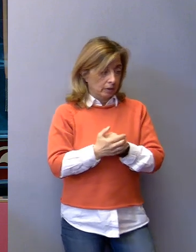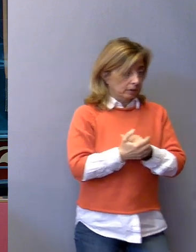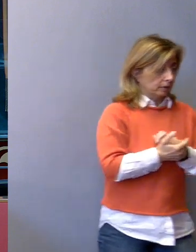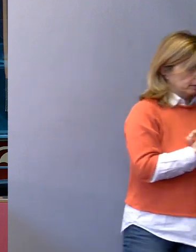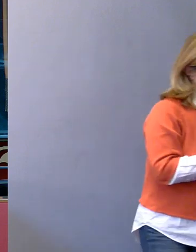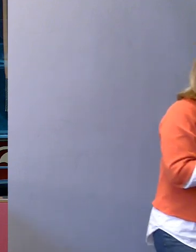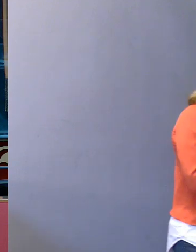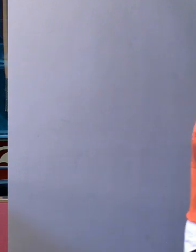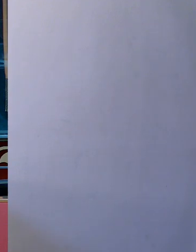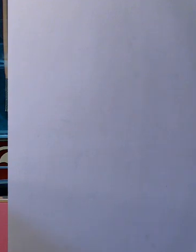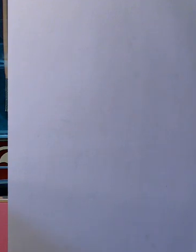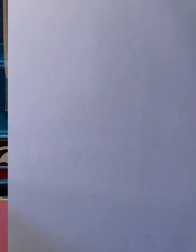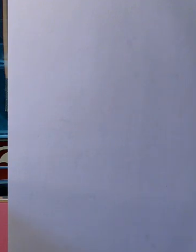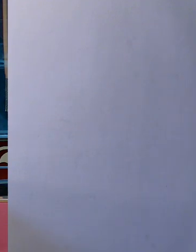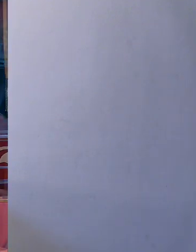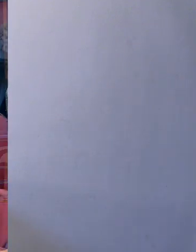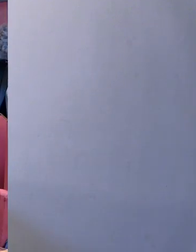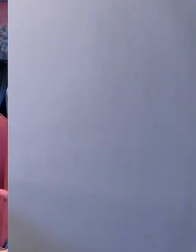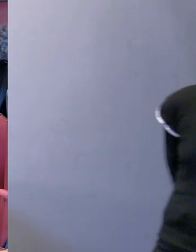consigliera Lodi